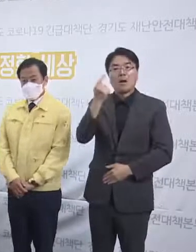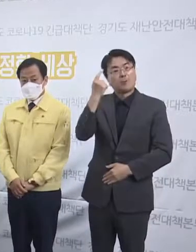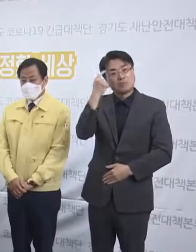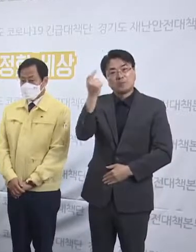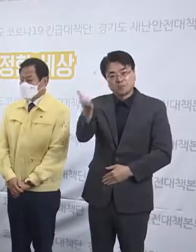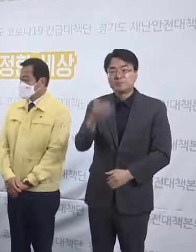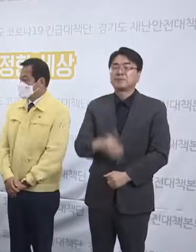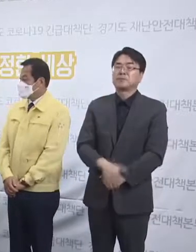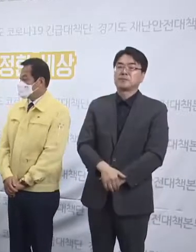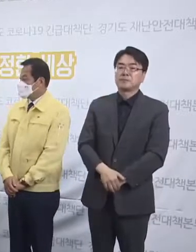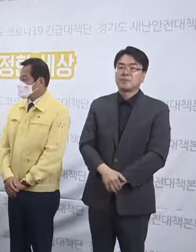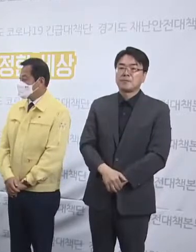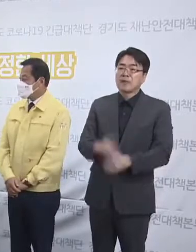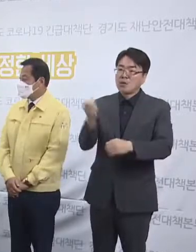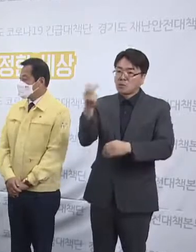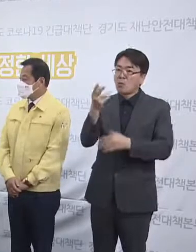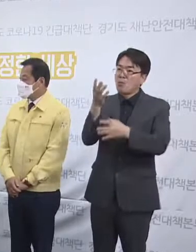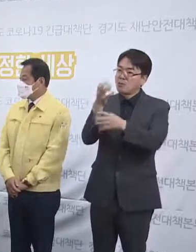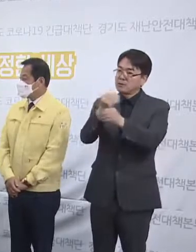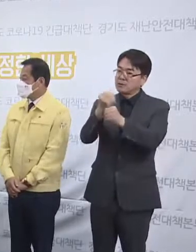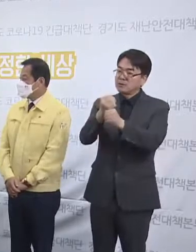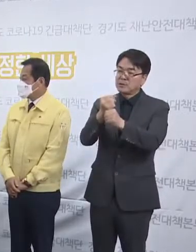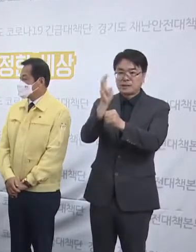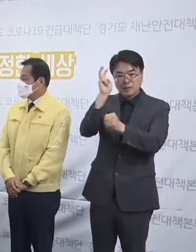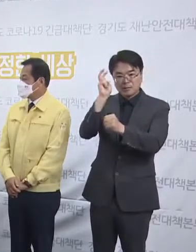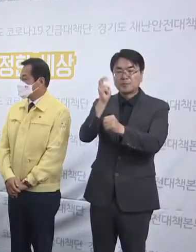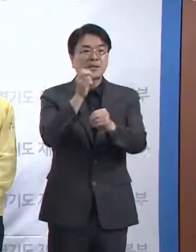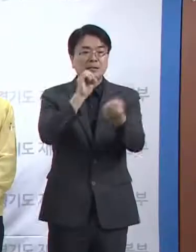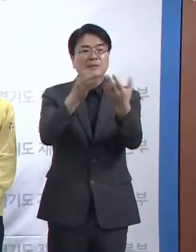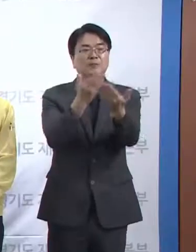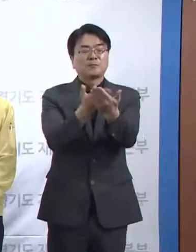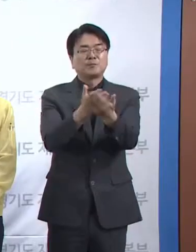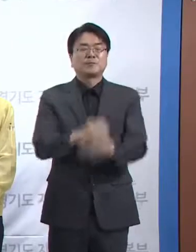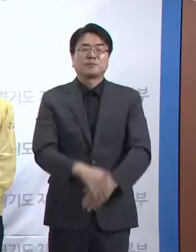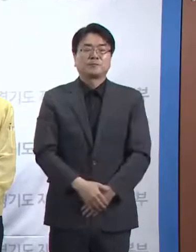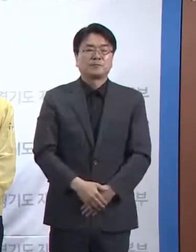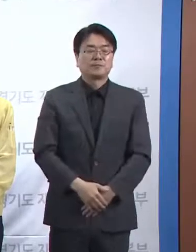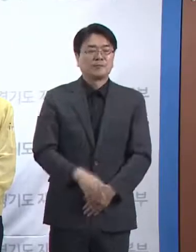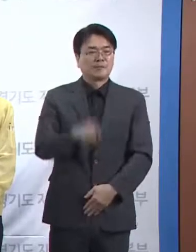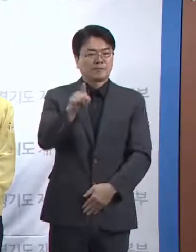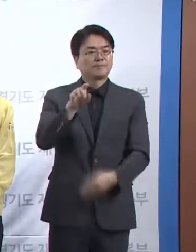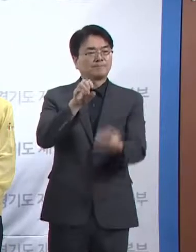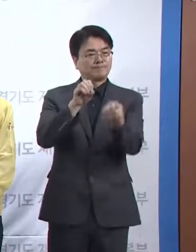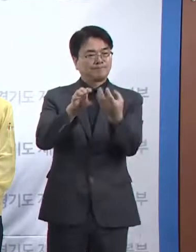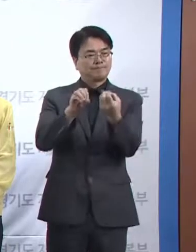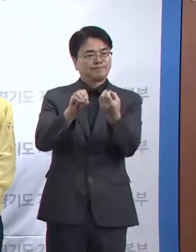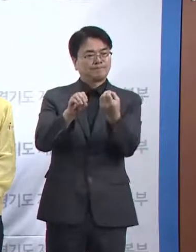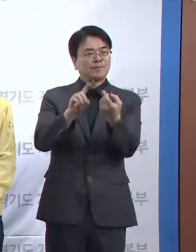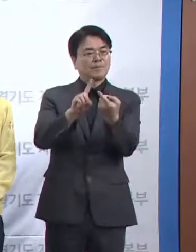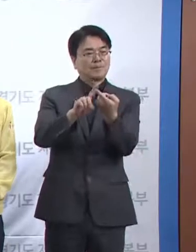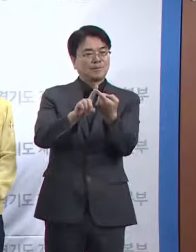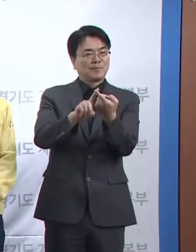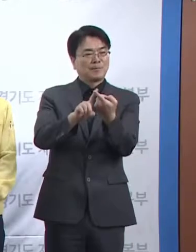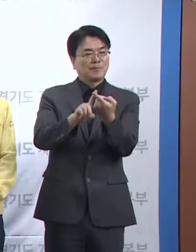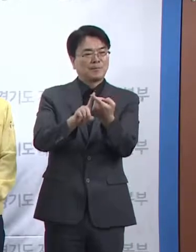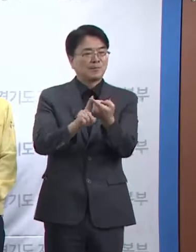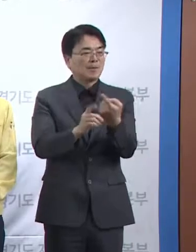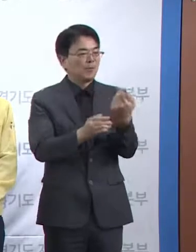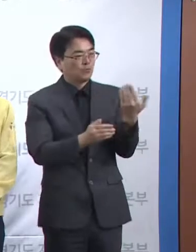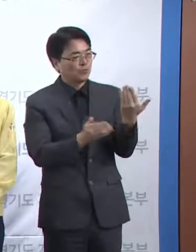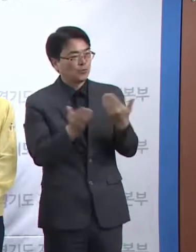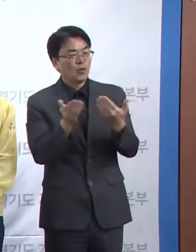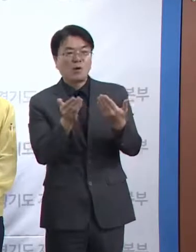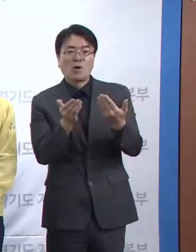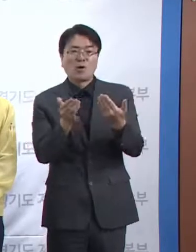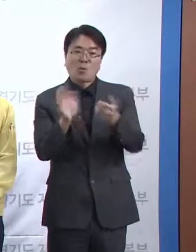시기로 보시는지 대략 어느 정도가 될지 예상하시는지요? 네. 이 답변은 우리 두 분께서 이제 좀 보완해서